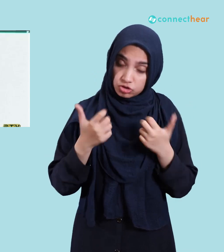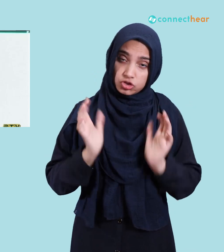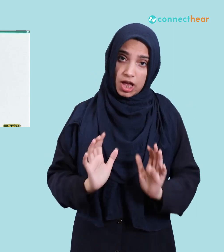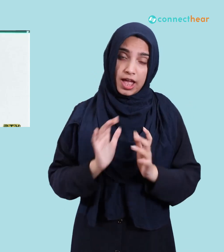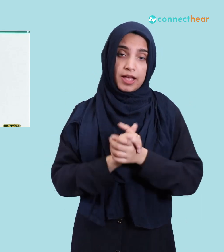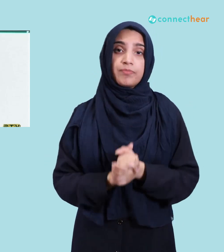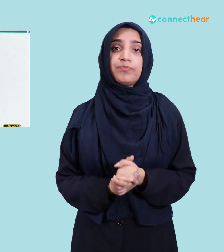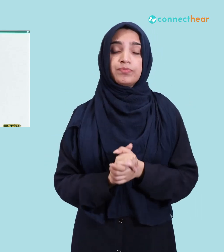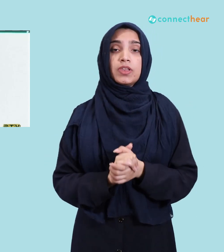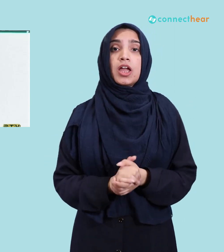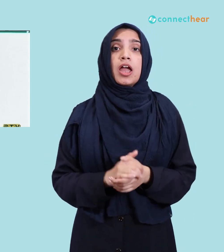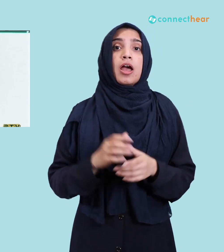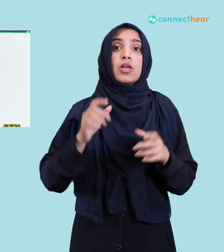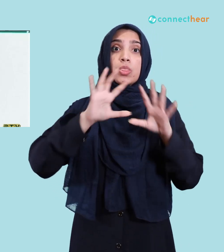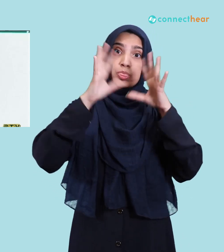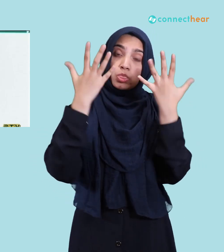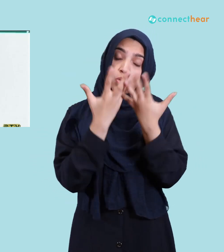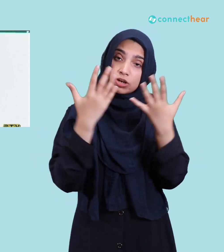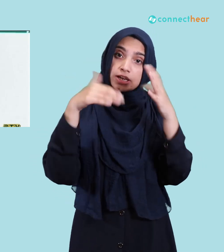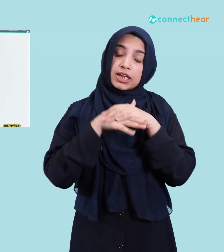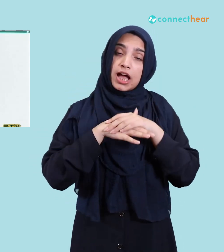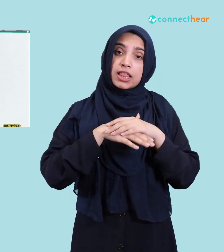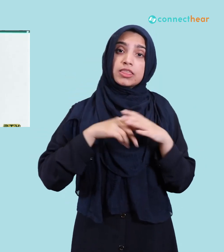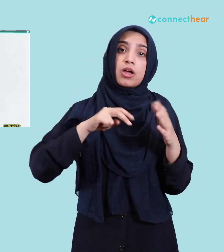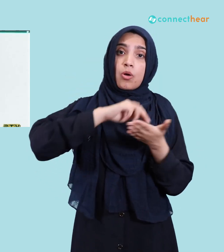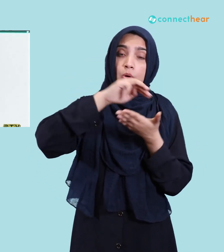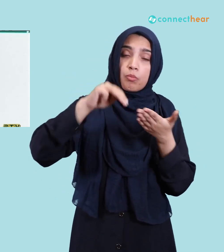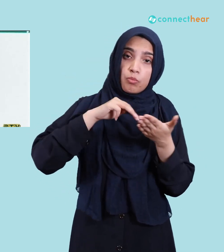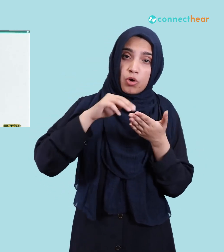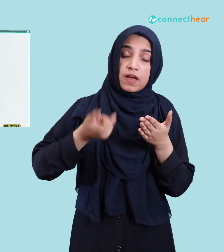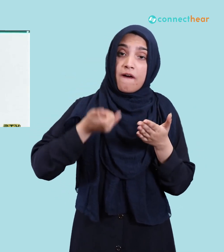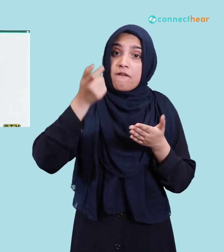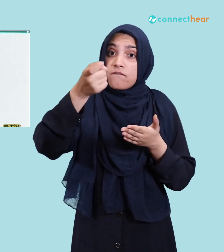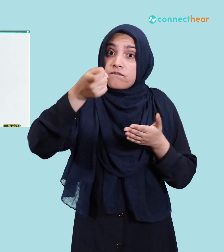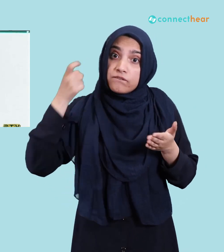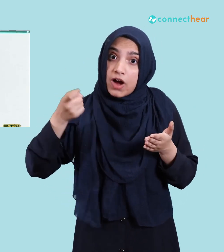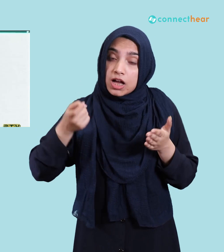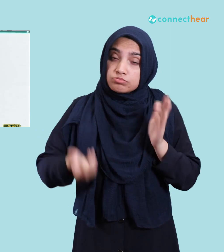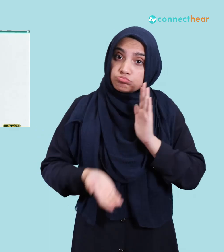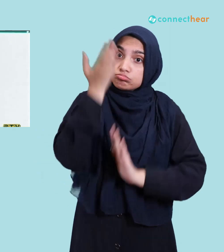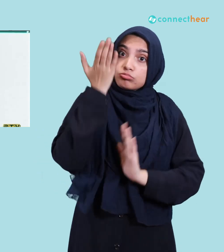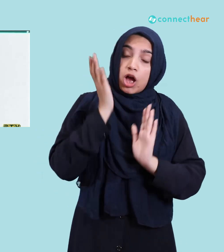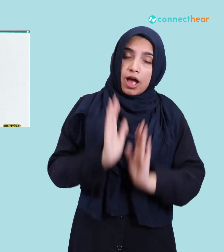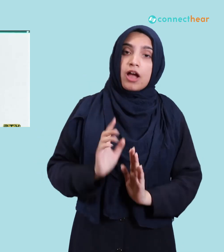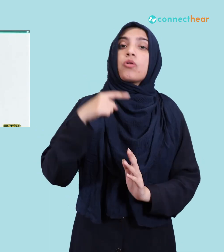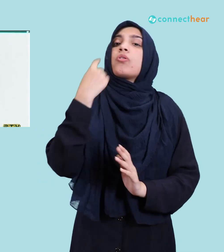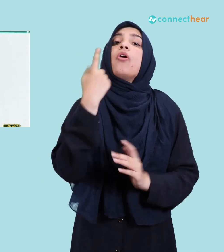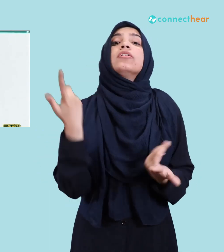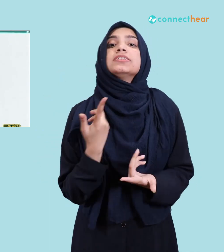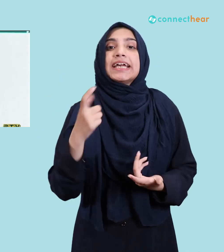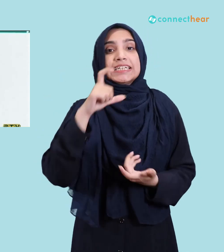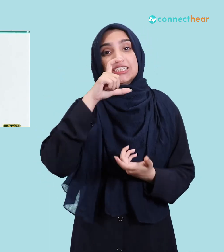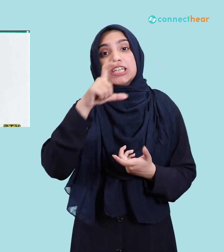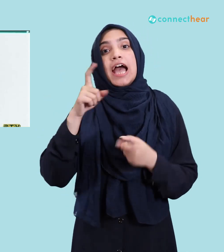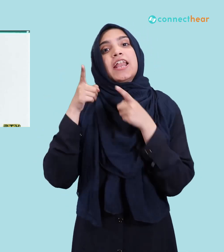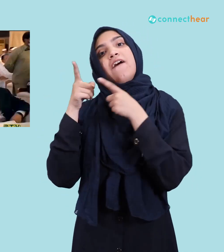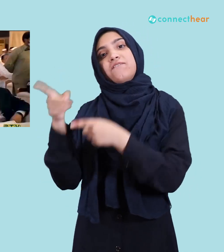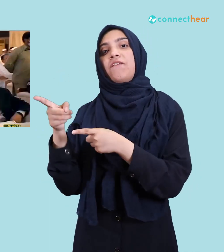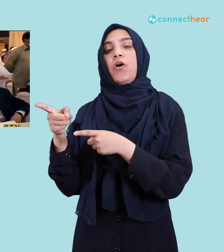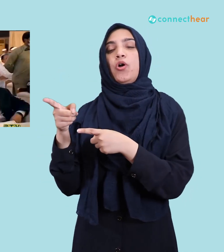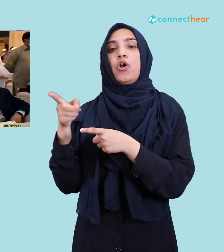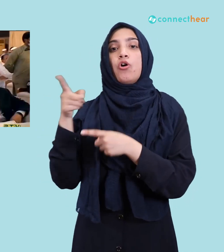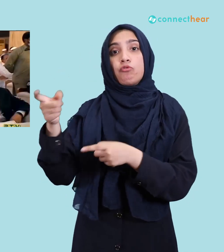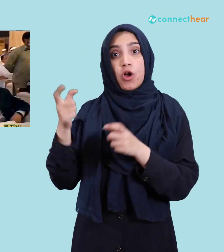تیزی سے ملک ترقی کر رہا ہے وہ چائنا ہے، اور اس کی جو ترقی ہے اس سے ہم سب سے زیادہ سیکھ سکتے